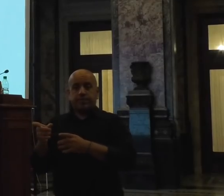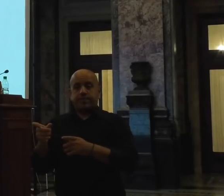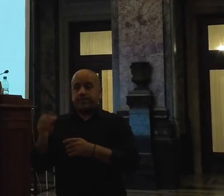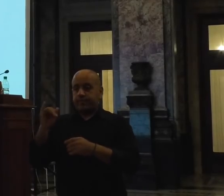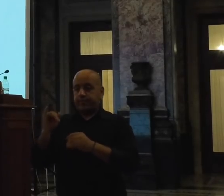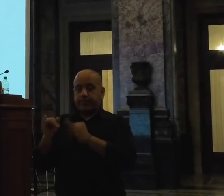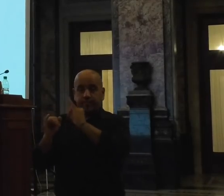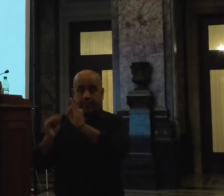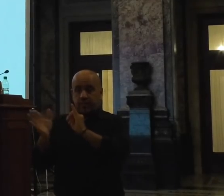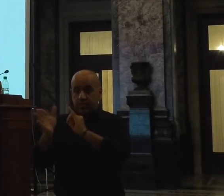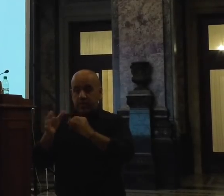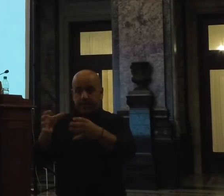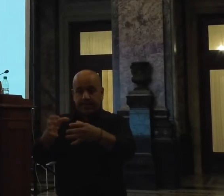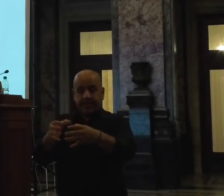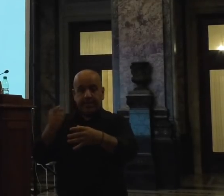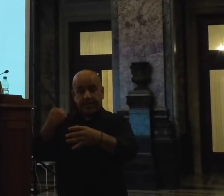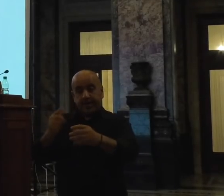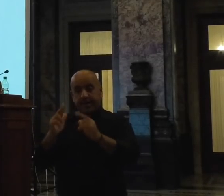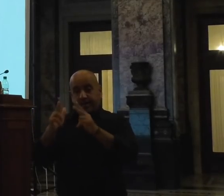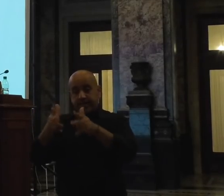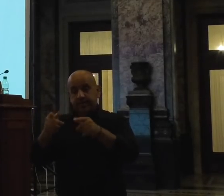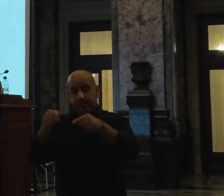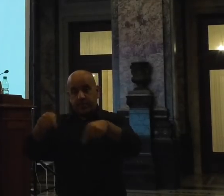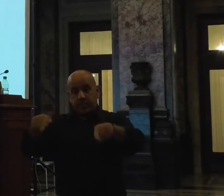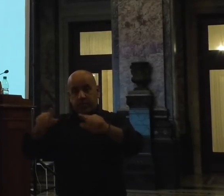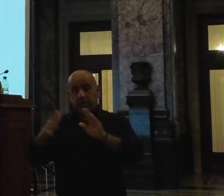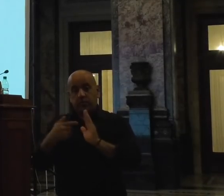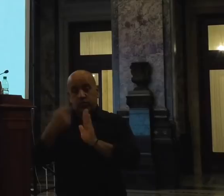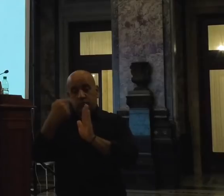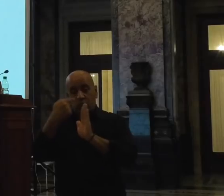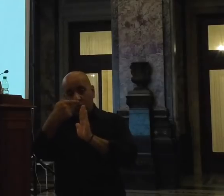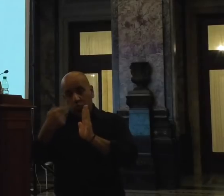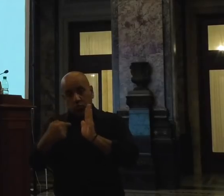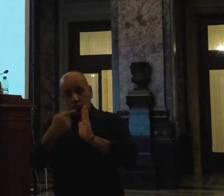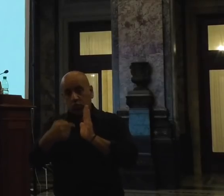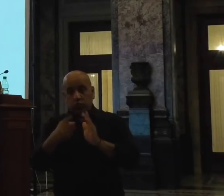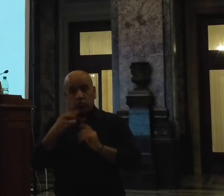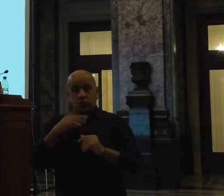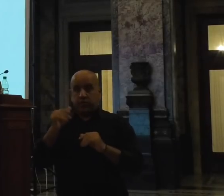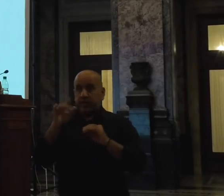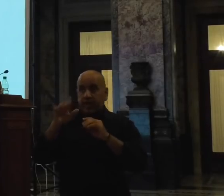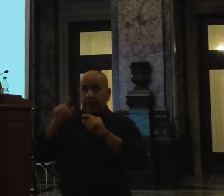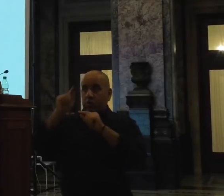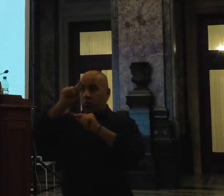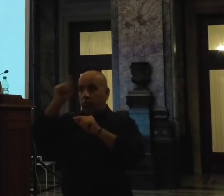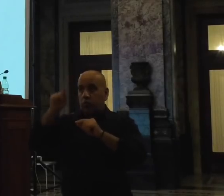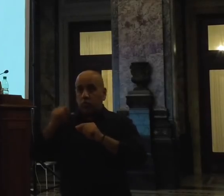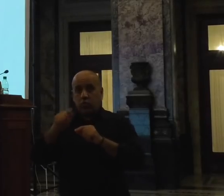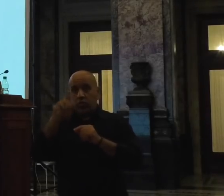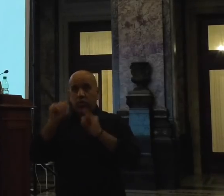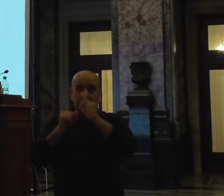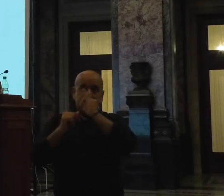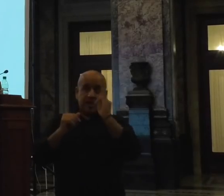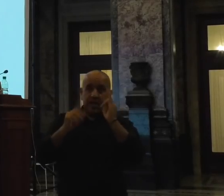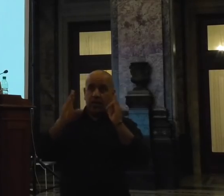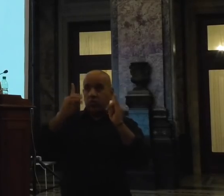izquierda y les decimos que los puntos van a estarse moviendo a la derecha o hacia la izquierda, de forma que